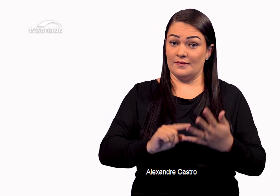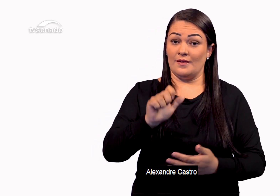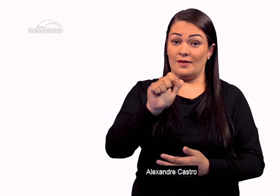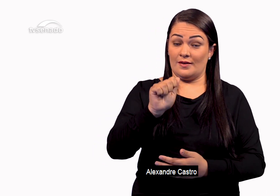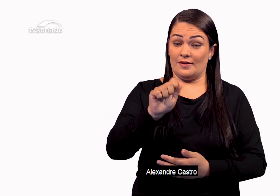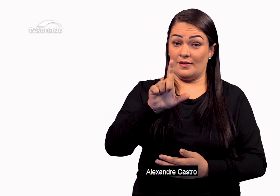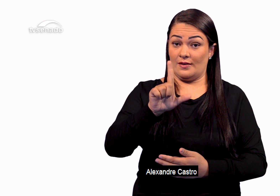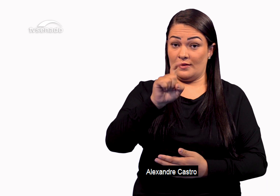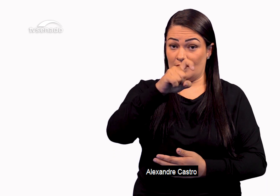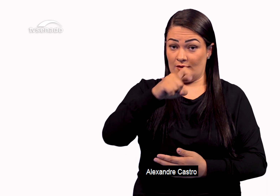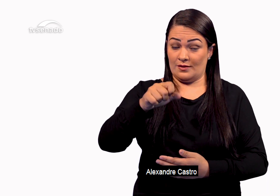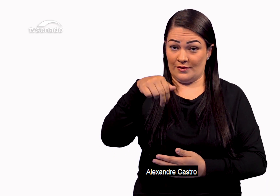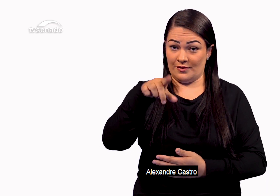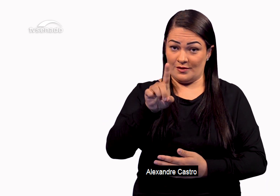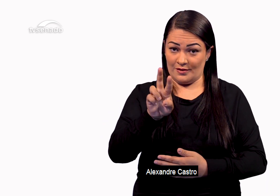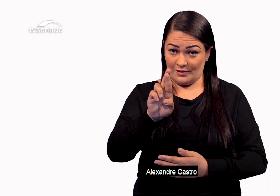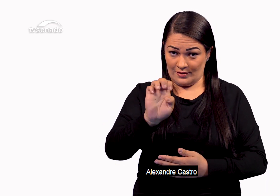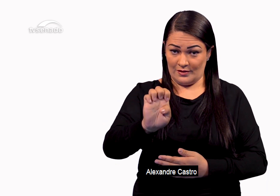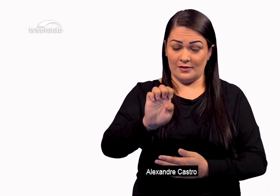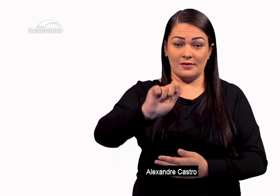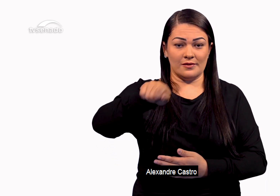Alexandre Castro